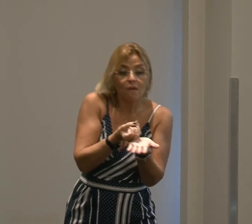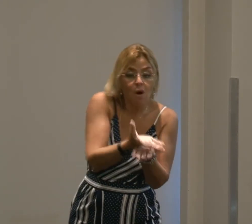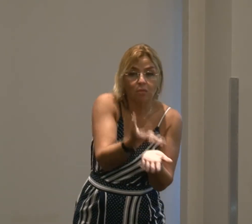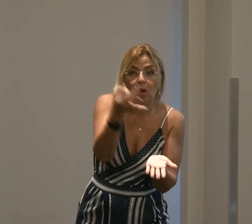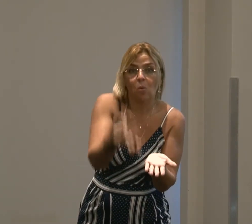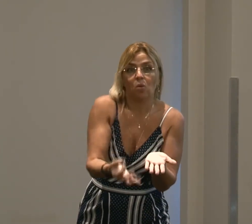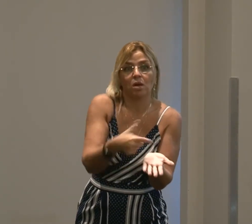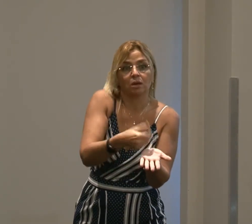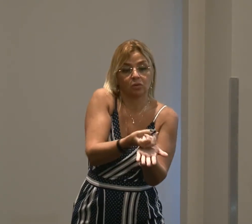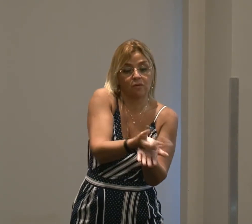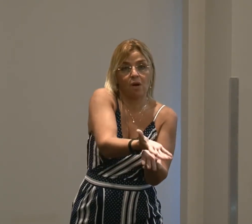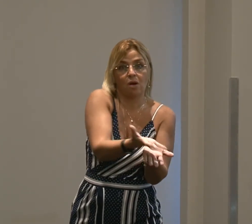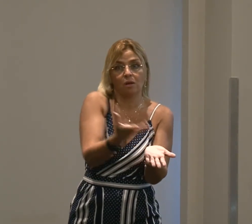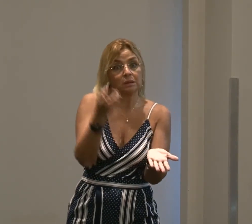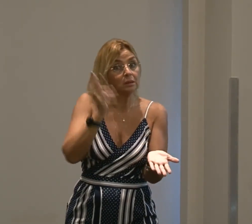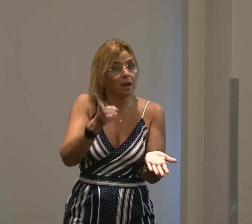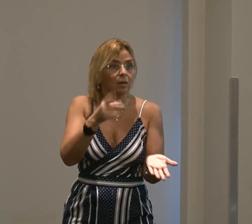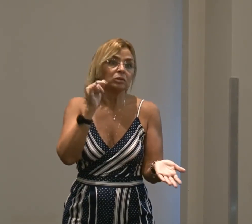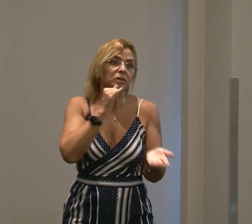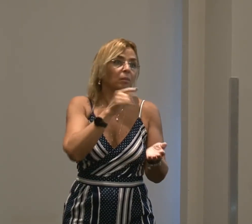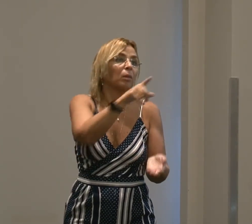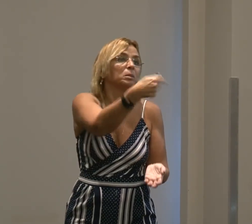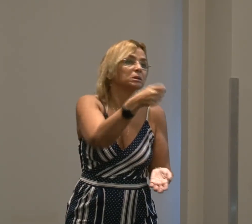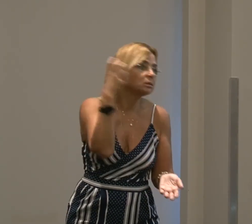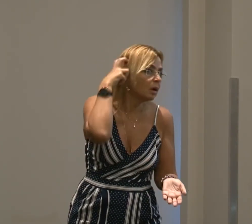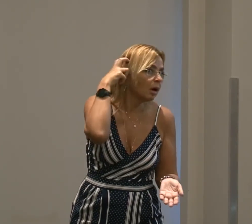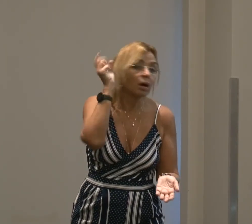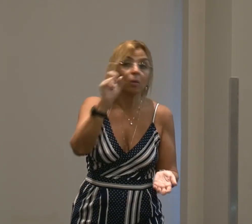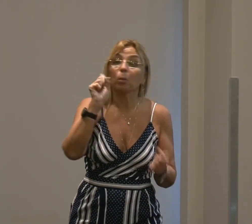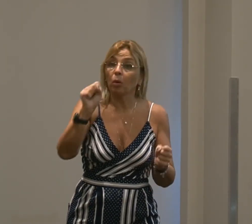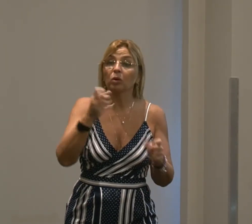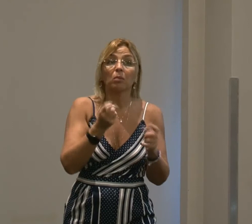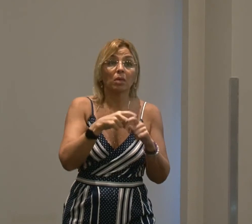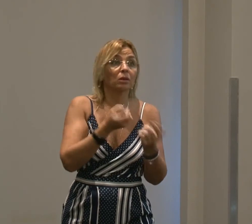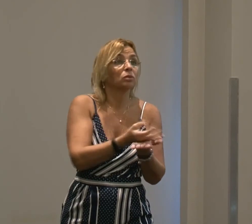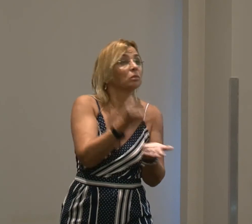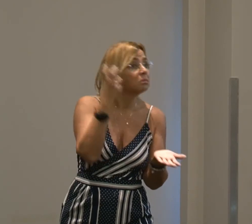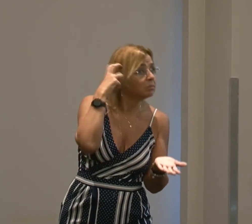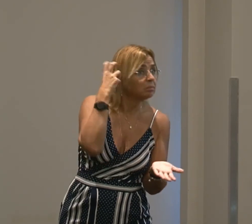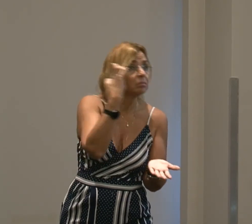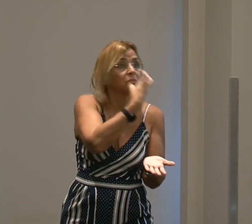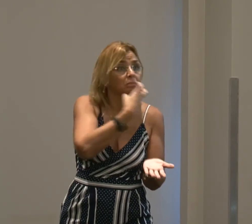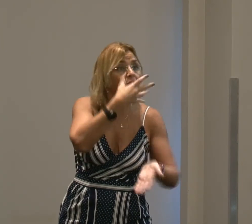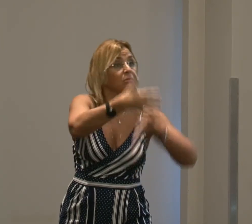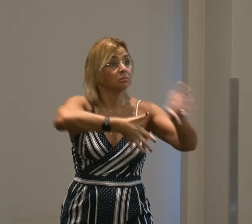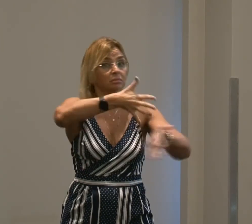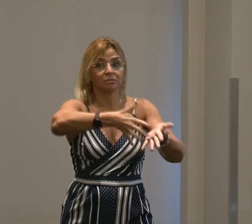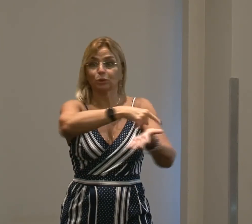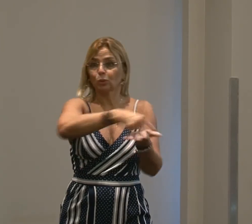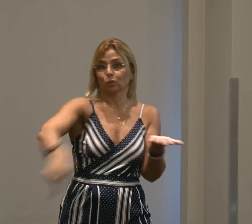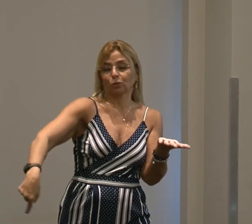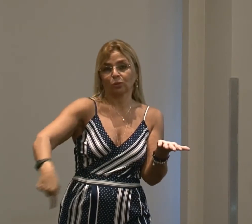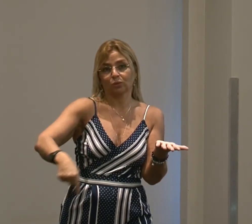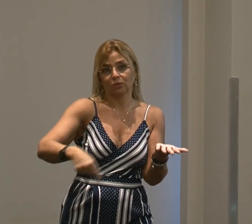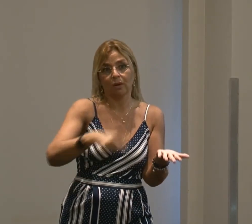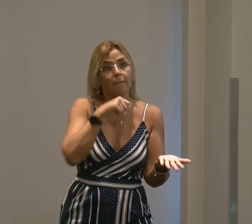que eles não devem estar preocupados com a questão audiológica, mas com uma questão de aquisição linguística. Eles podem